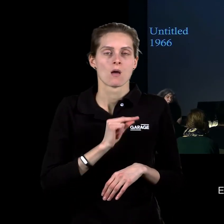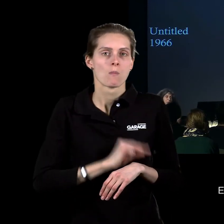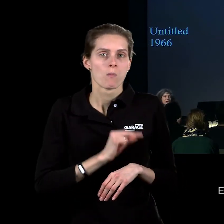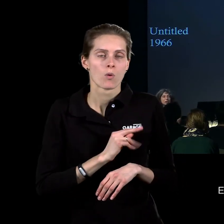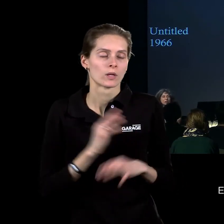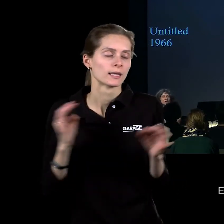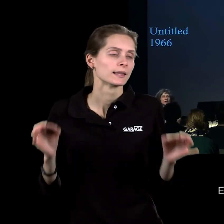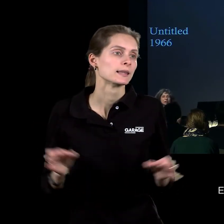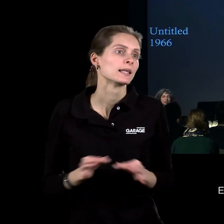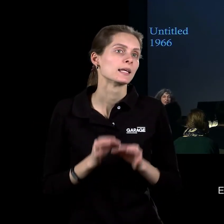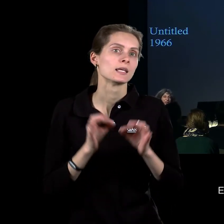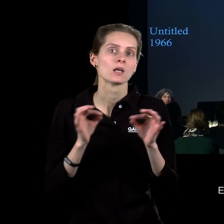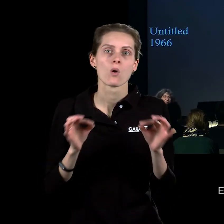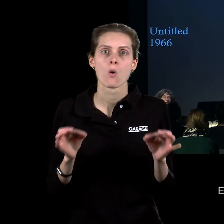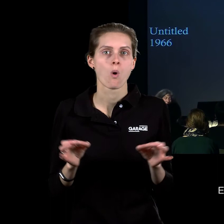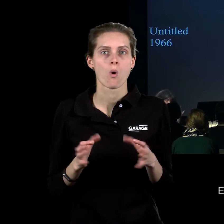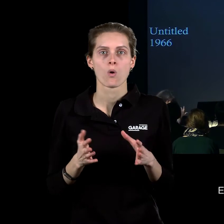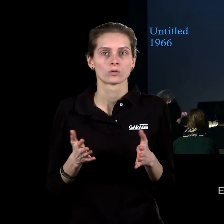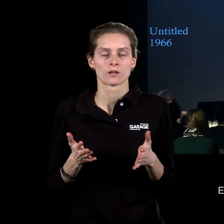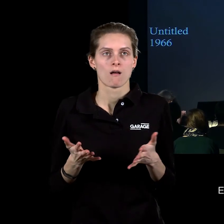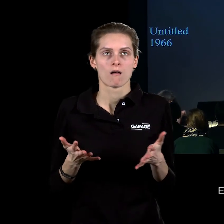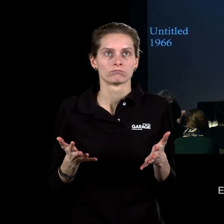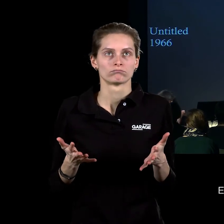никогда, их форма никогда не